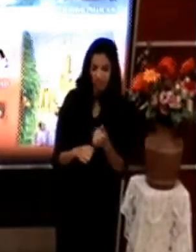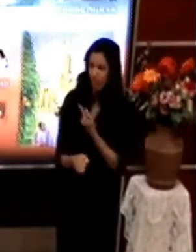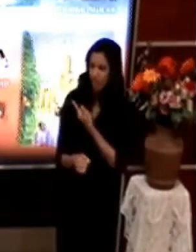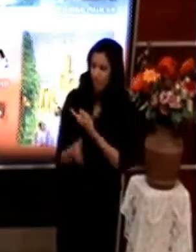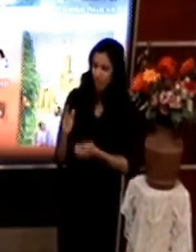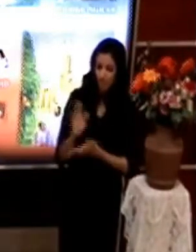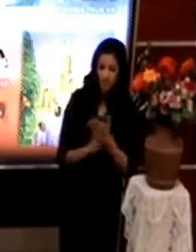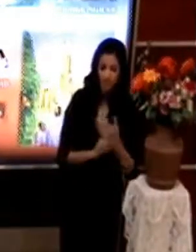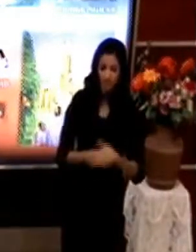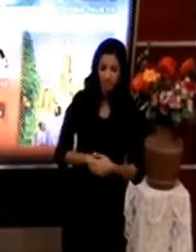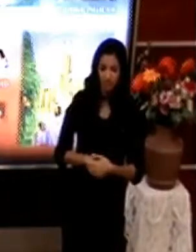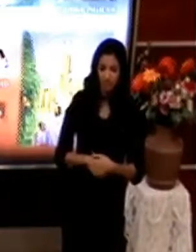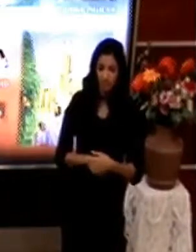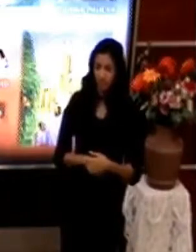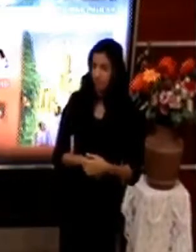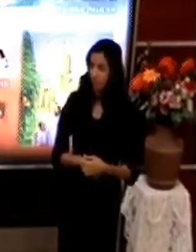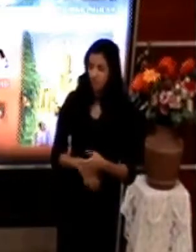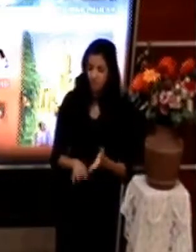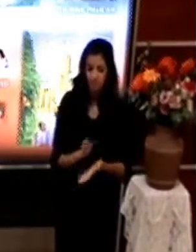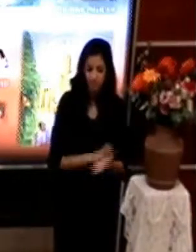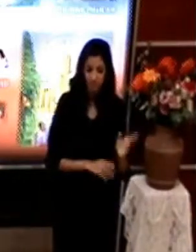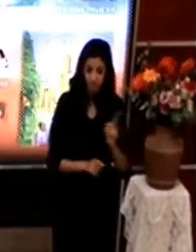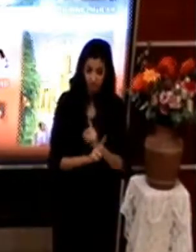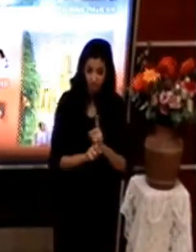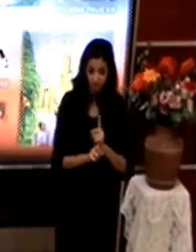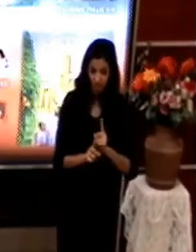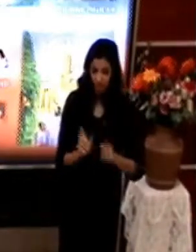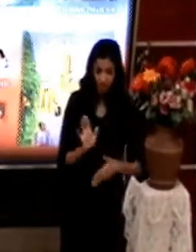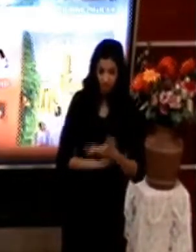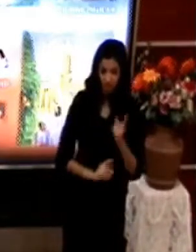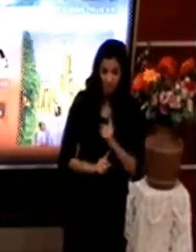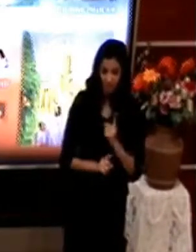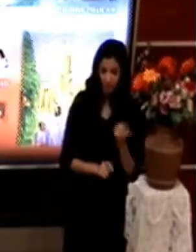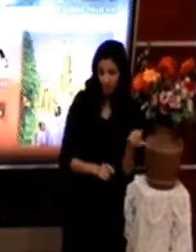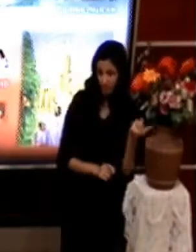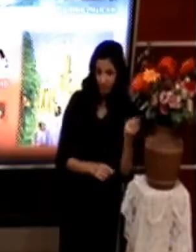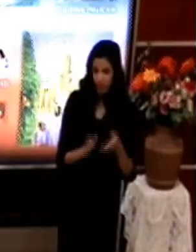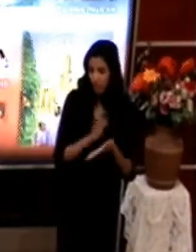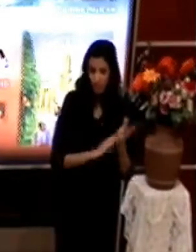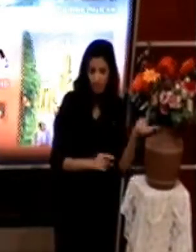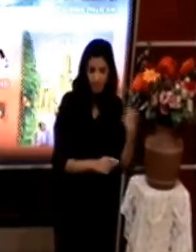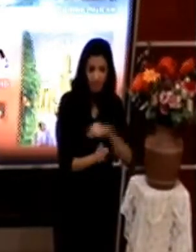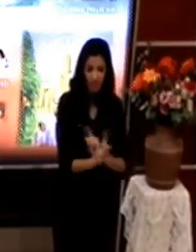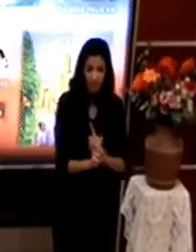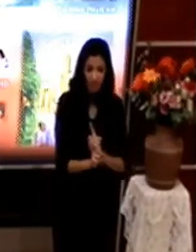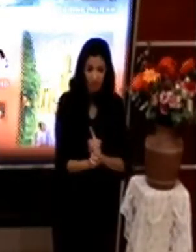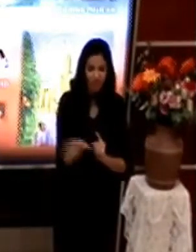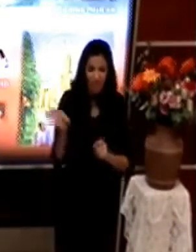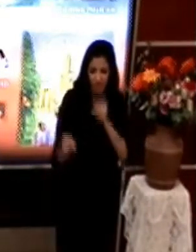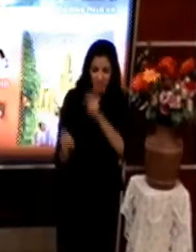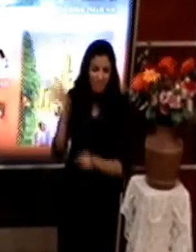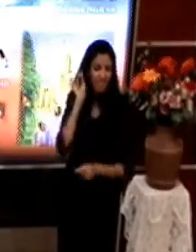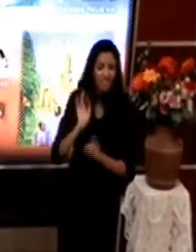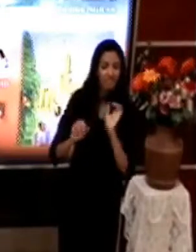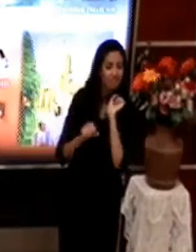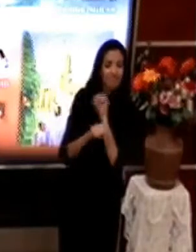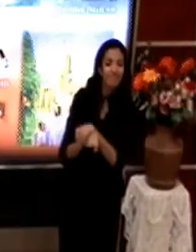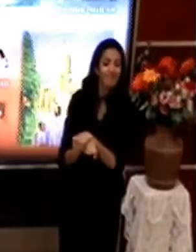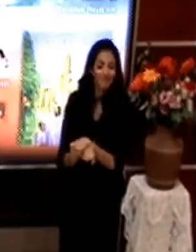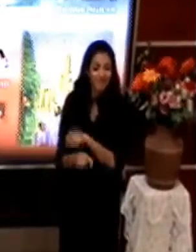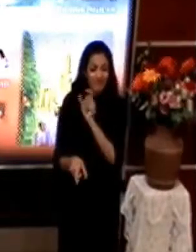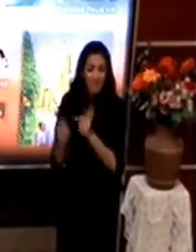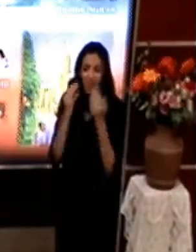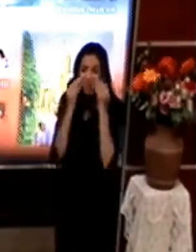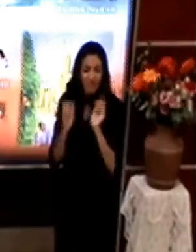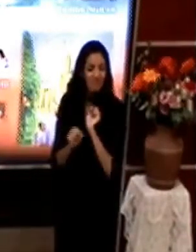No, ya vuelvo, le digo. No te vas, me dice. Si te vas, vos no vas a volver más, me dice. Quédate, me dice. No escuché a la gente.